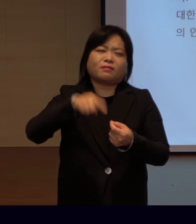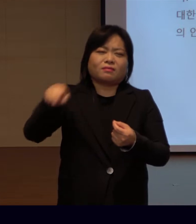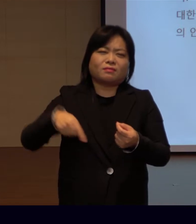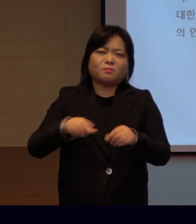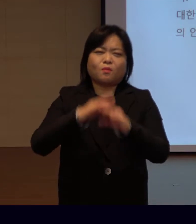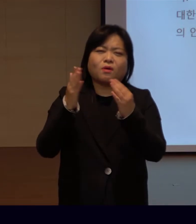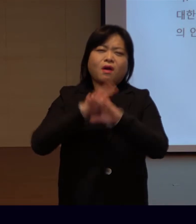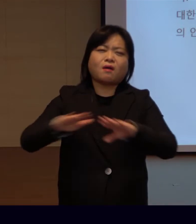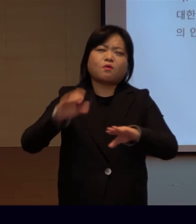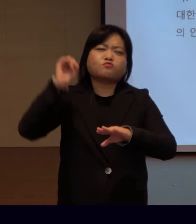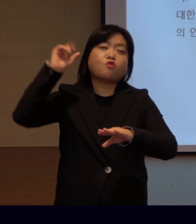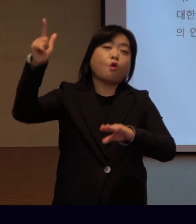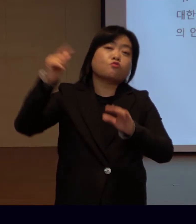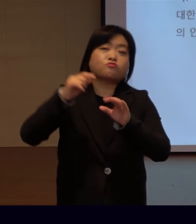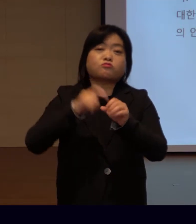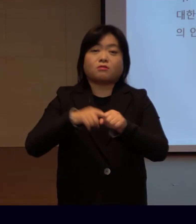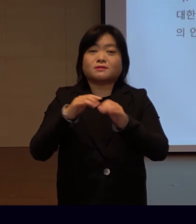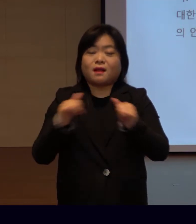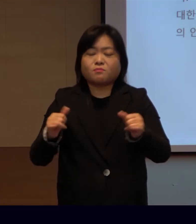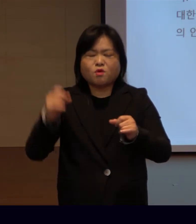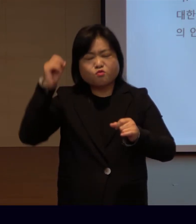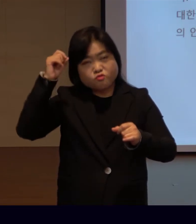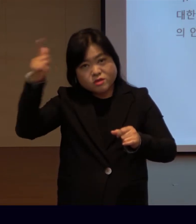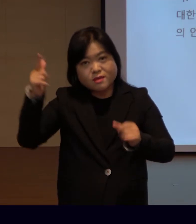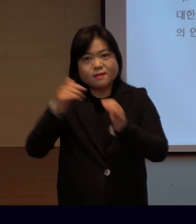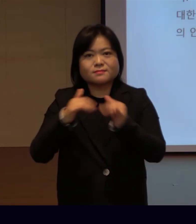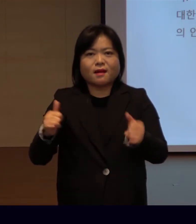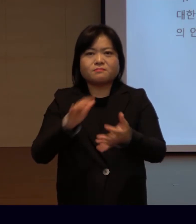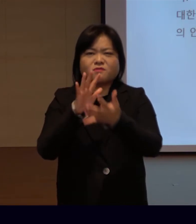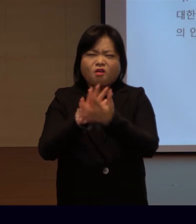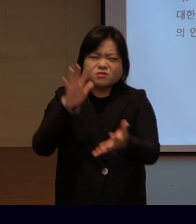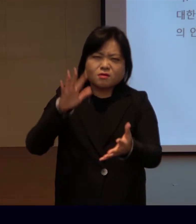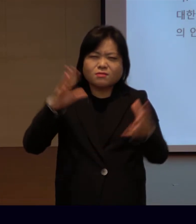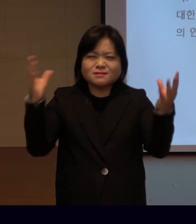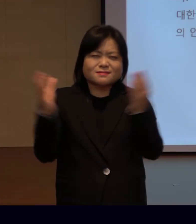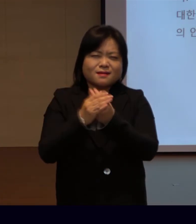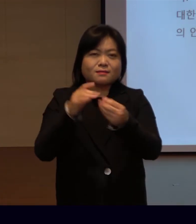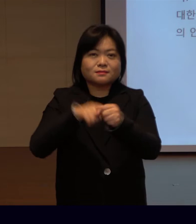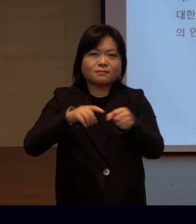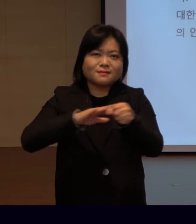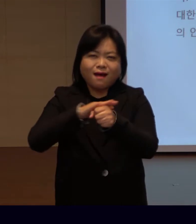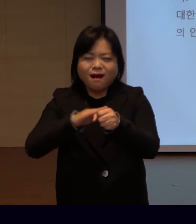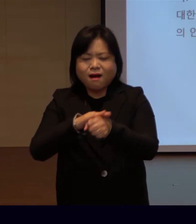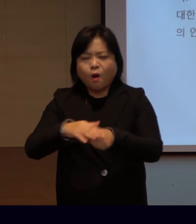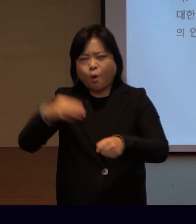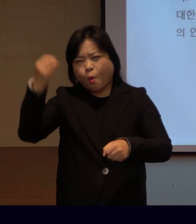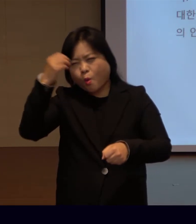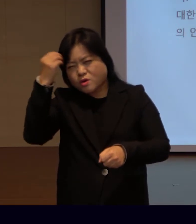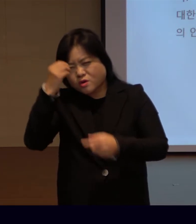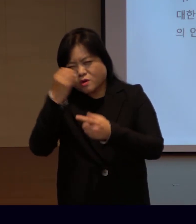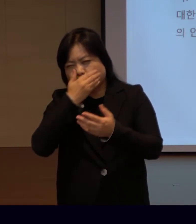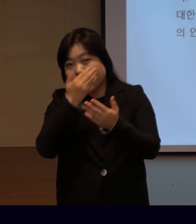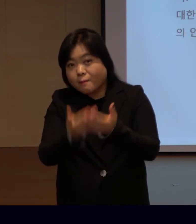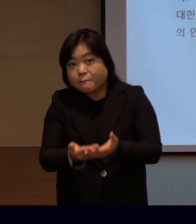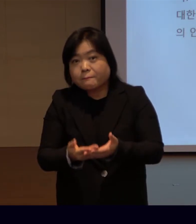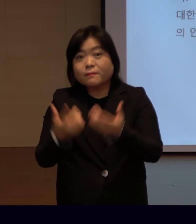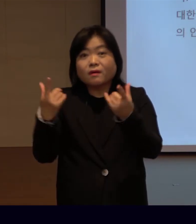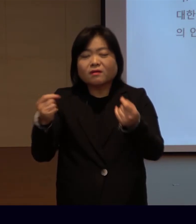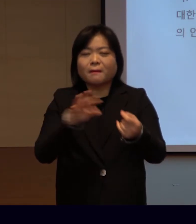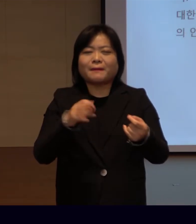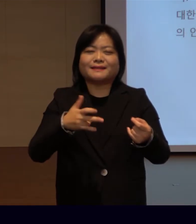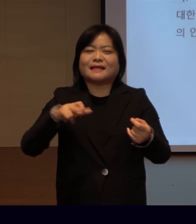주는 영웅적인 사람, 위대한 사람, 열정, 이상적 사랑, 고귀함. 발자크에게는 그런